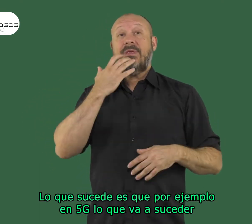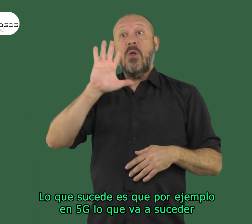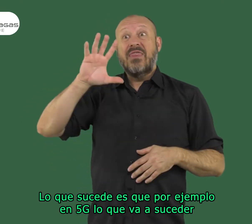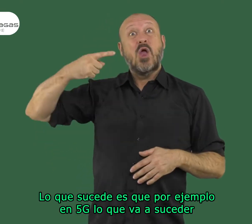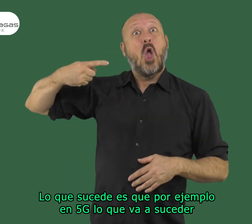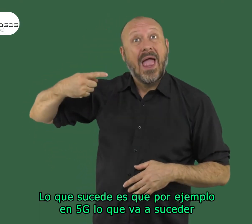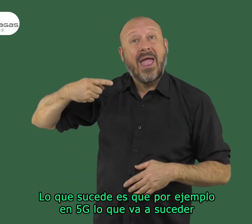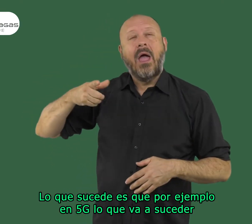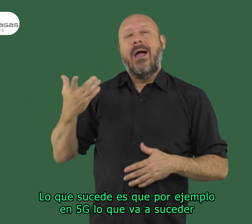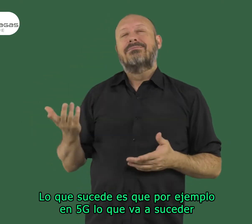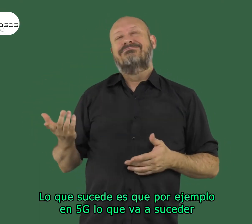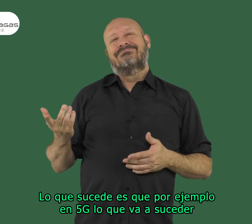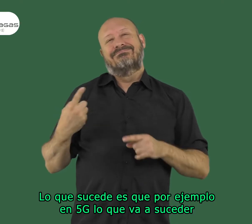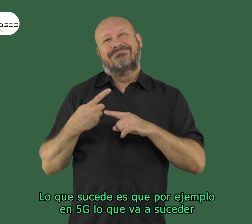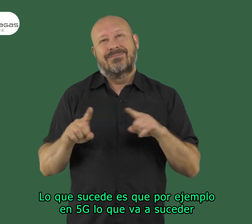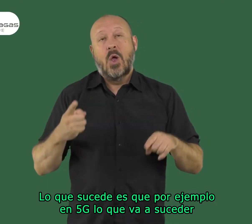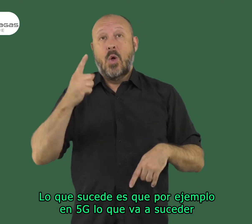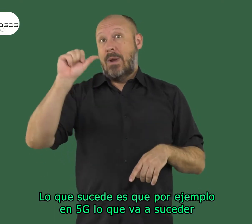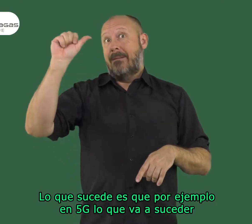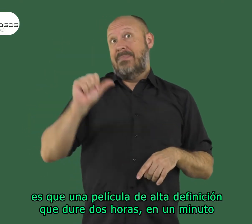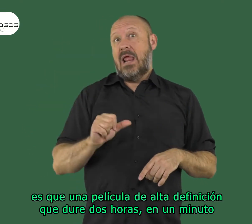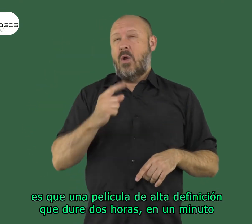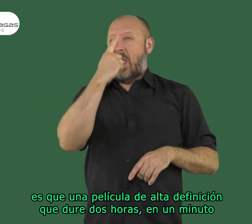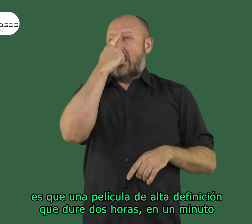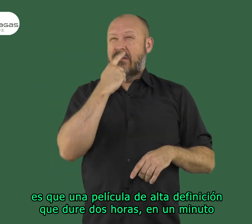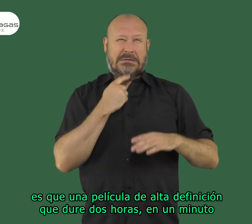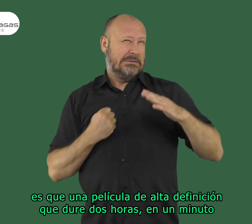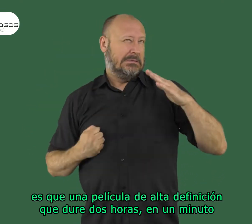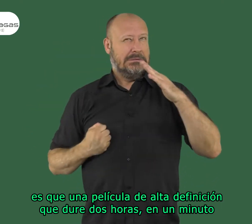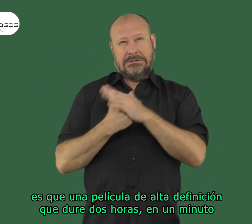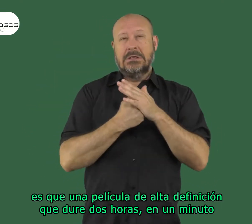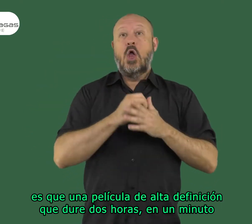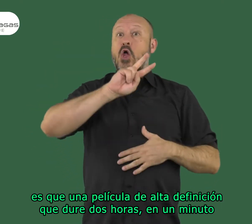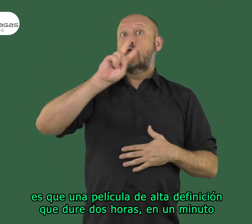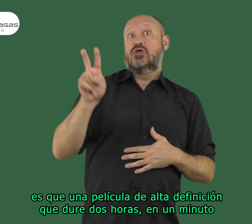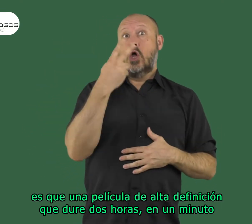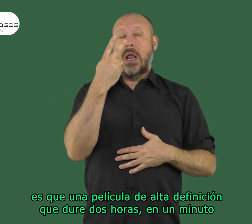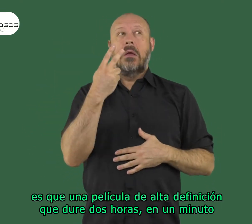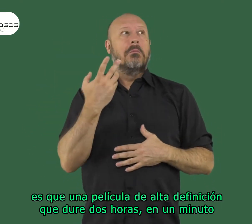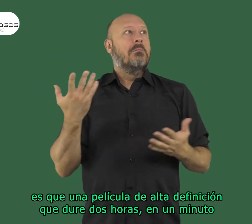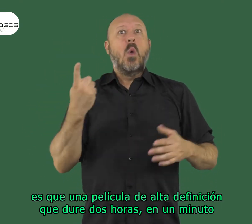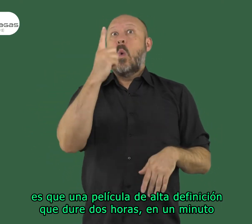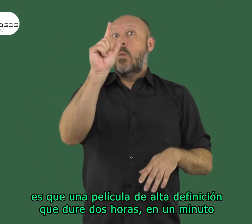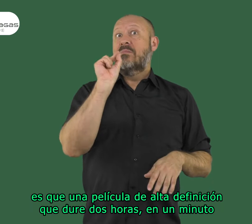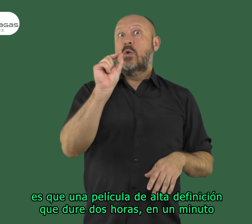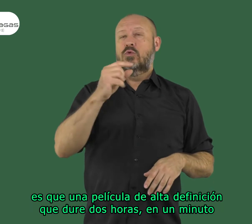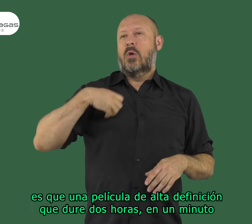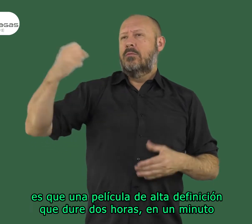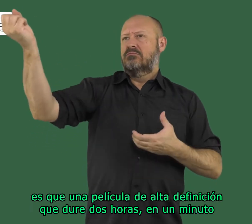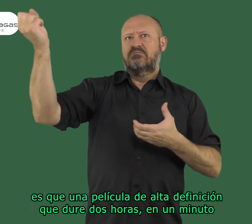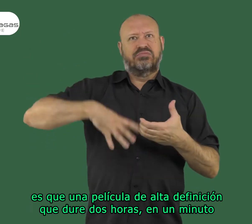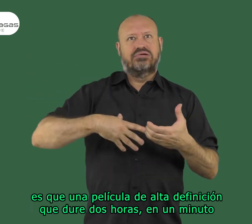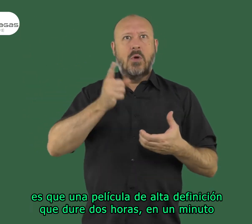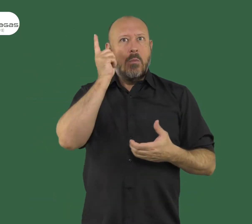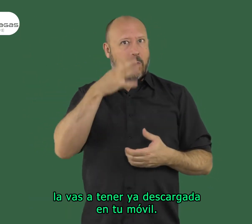que sucede es que, por ejemplo, en 5G lo que va a suceder es que una película de alta definición que dure 2 horas, en